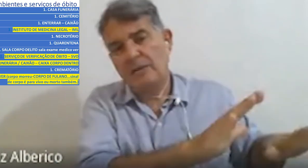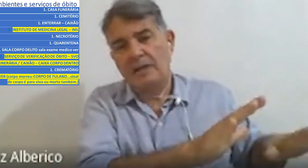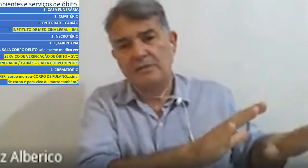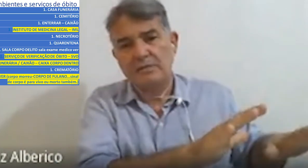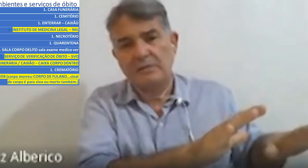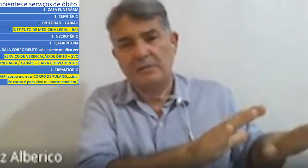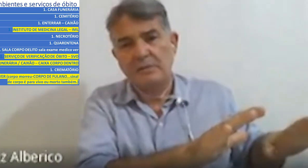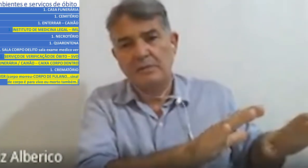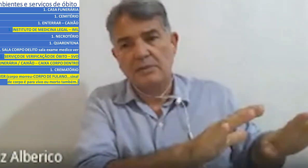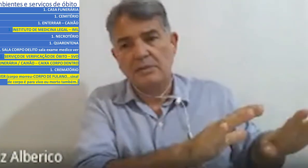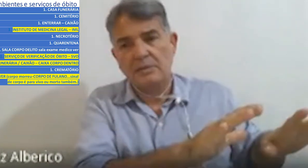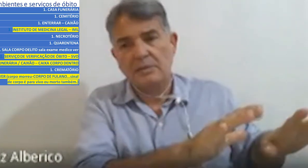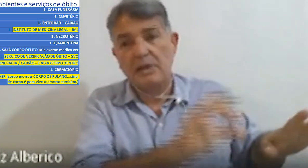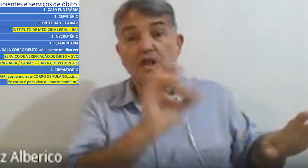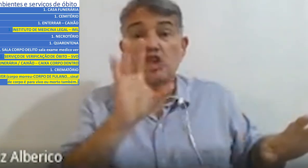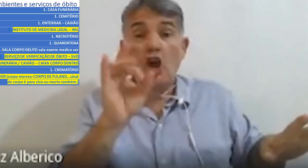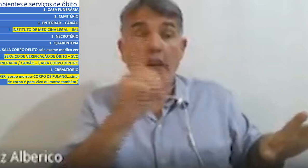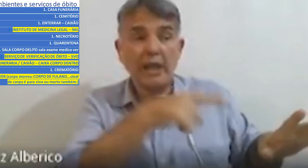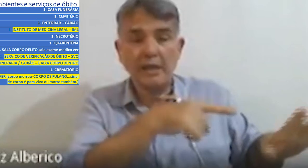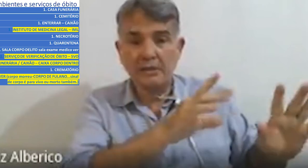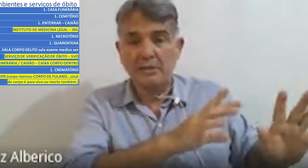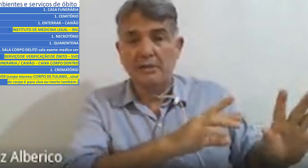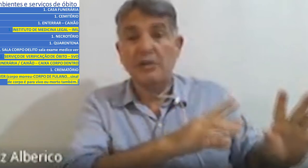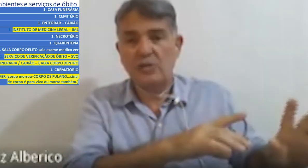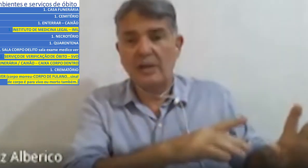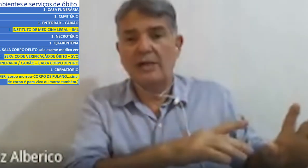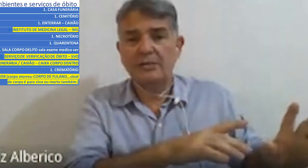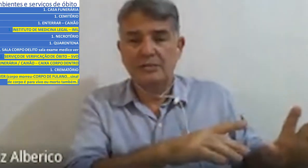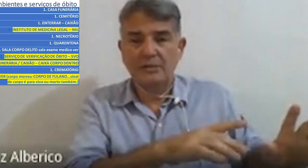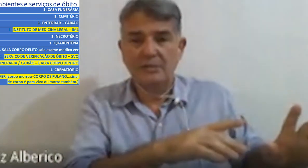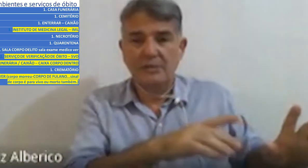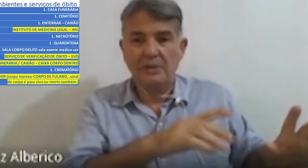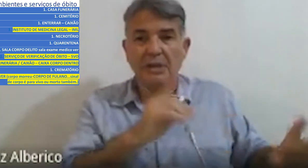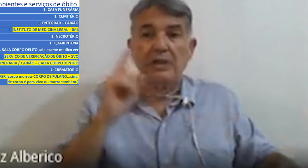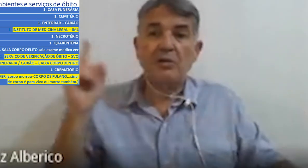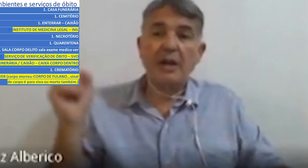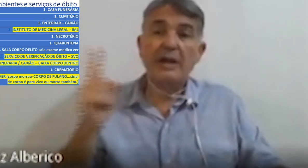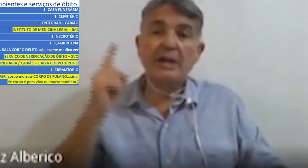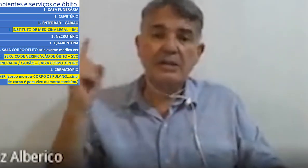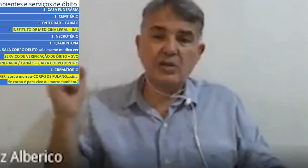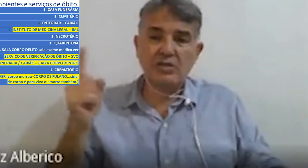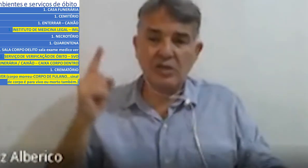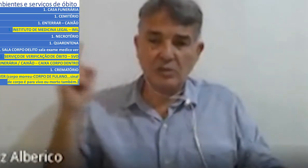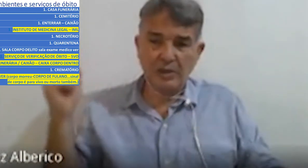lá. Né? Só ele não é isolado, e não é este sozinho aqui.